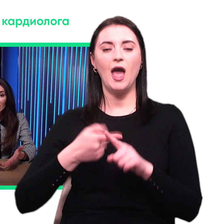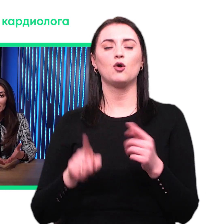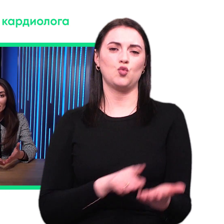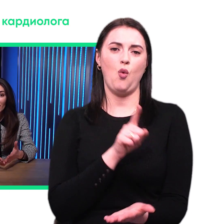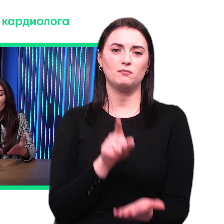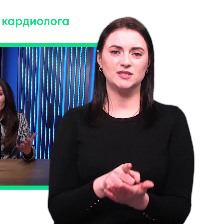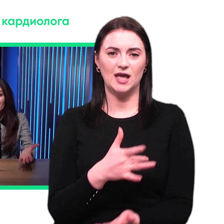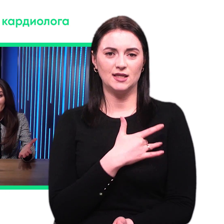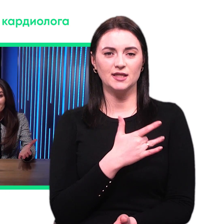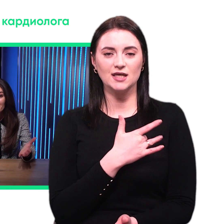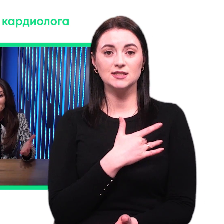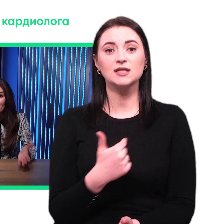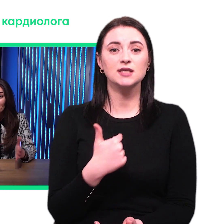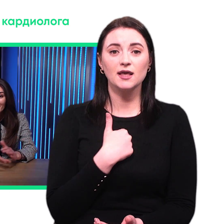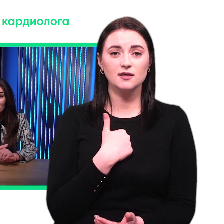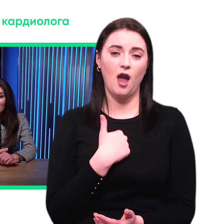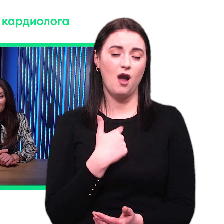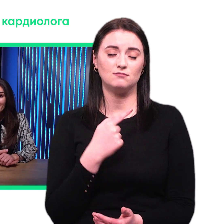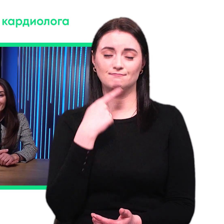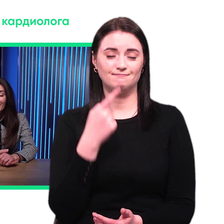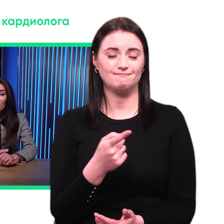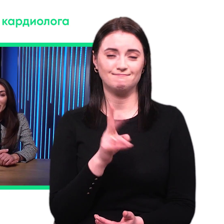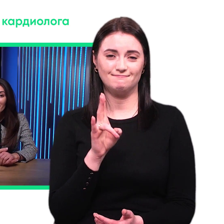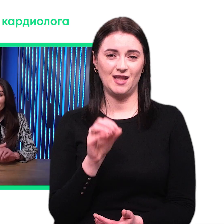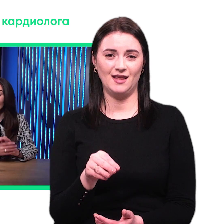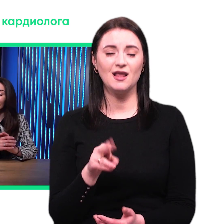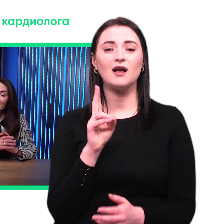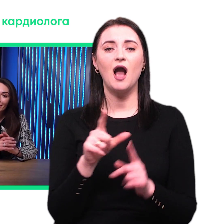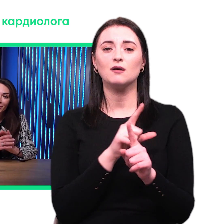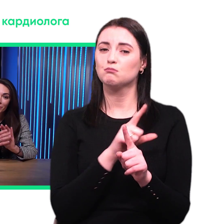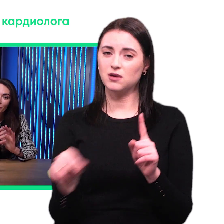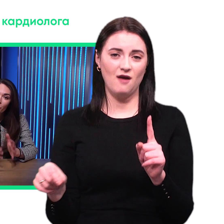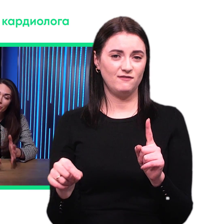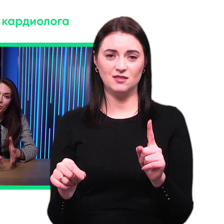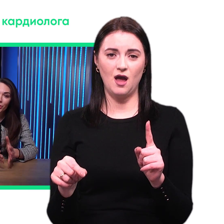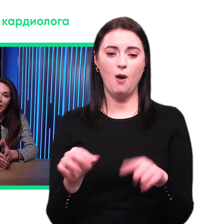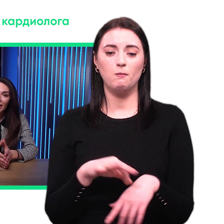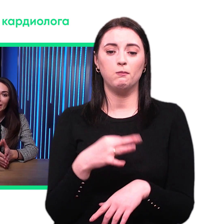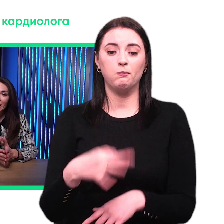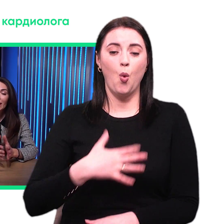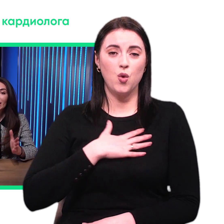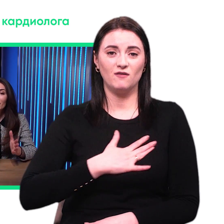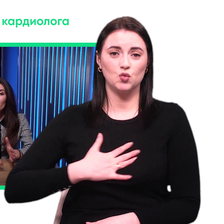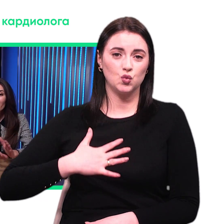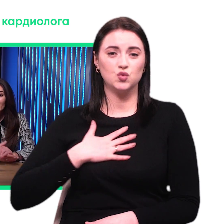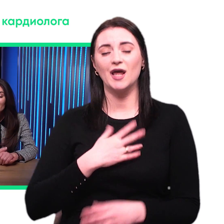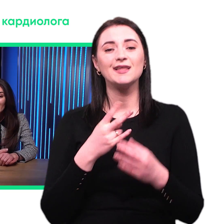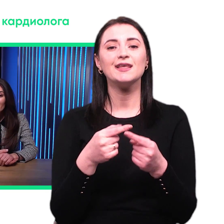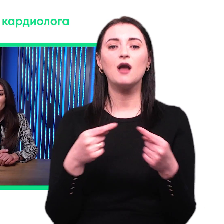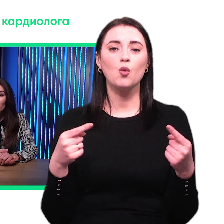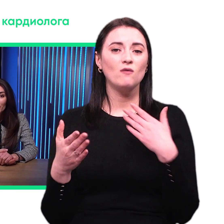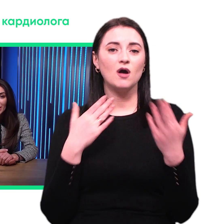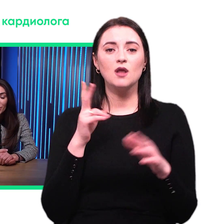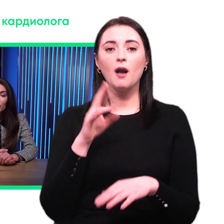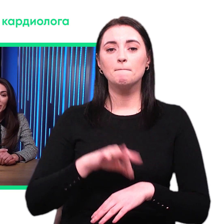обязательно сердце. Я развею этот миф. Как правило, боль в грудной клетке никакого отношения